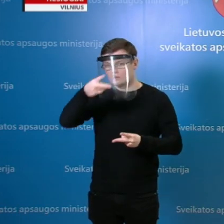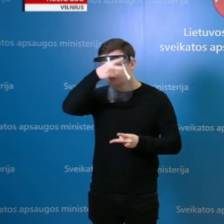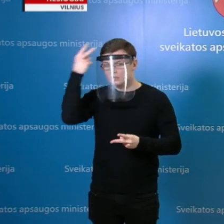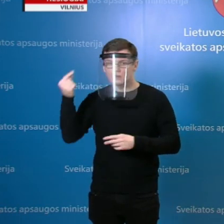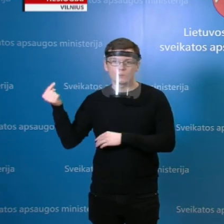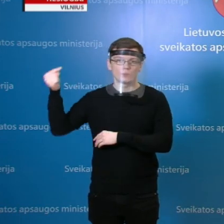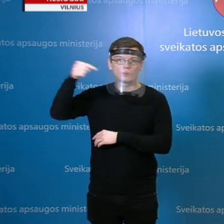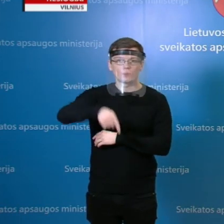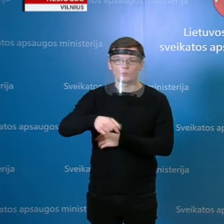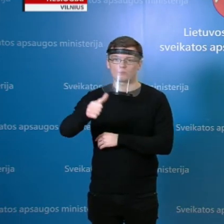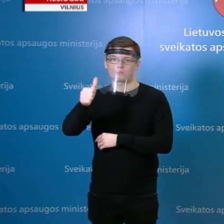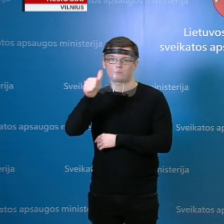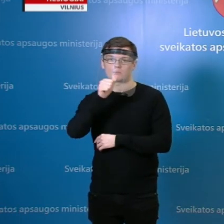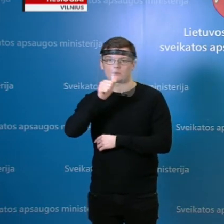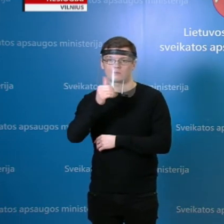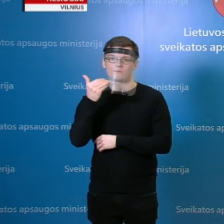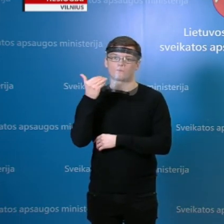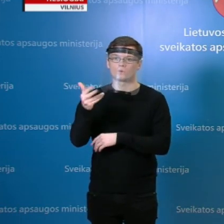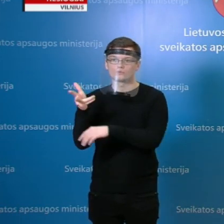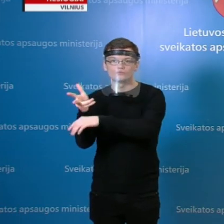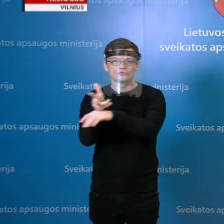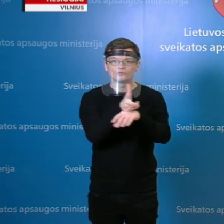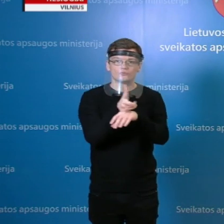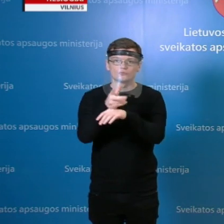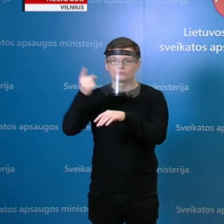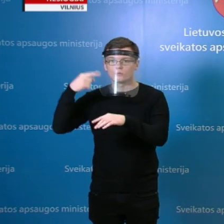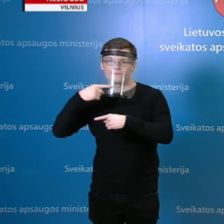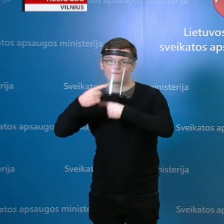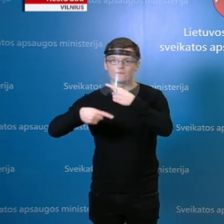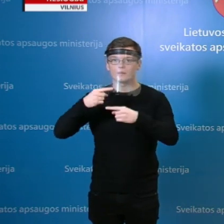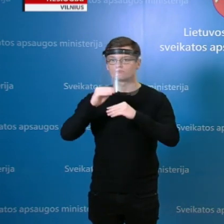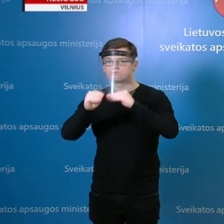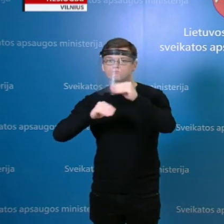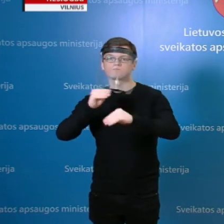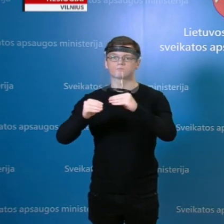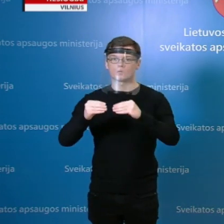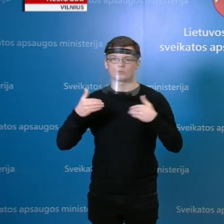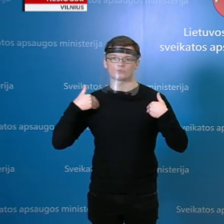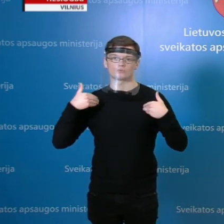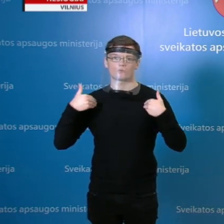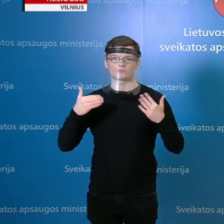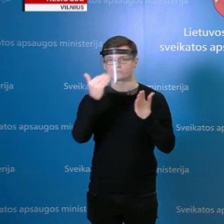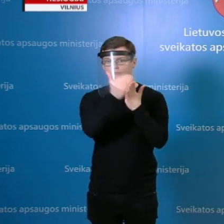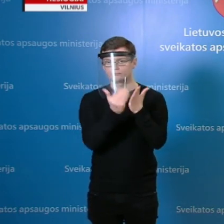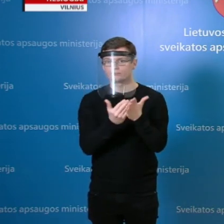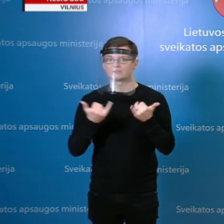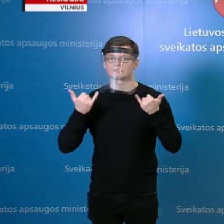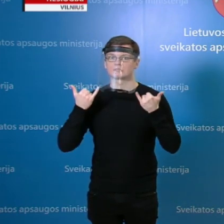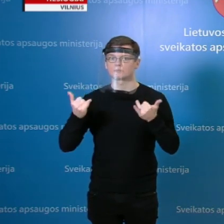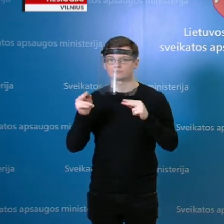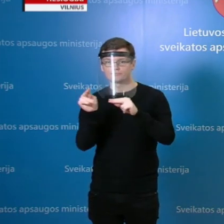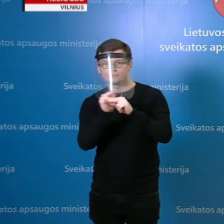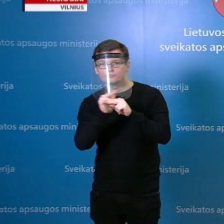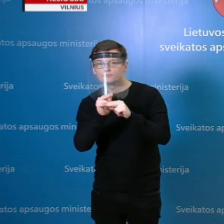atvykti, tam tikrus vykdyti filmavimus, tai tos rekomendacijos šiuo metu jau yra parengtos ir